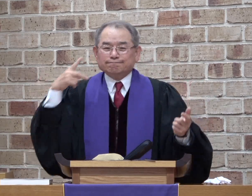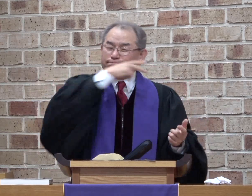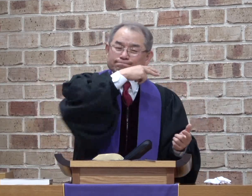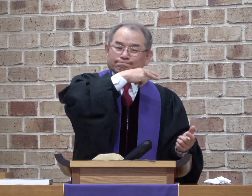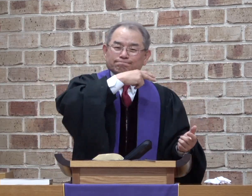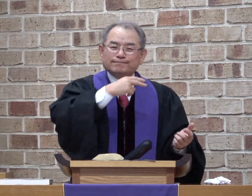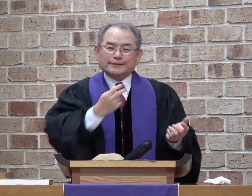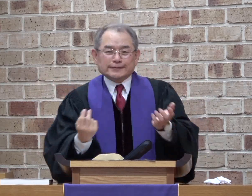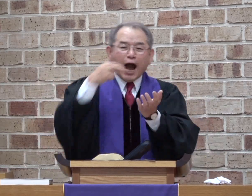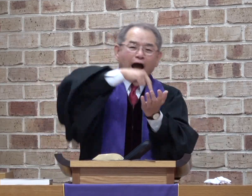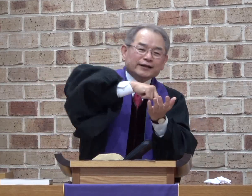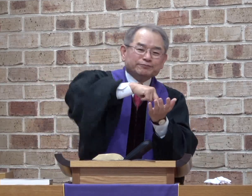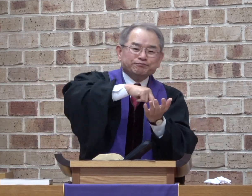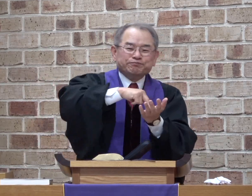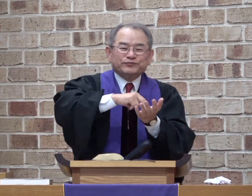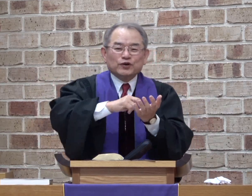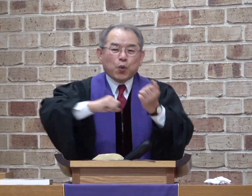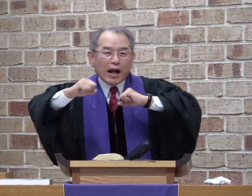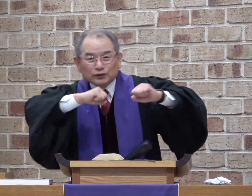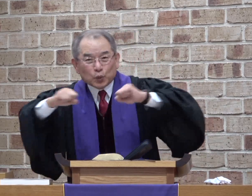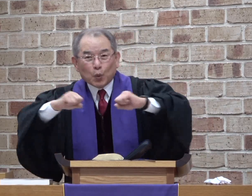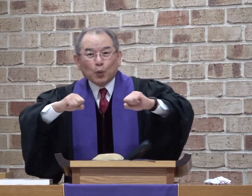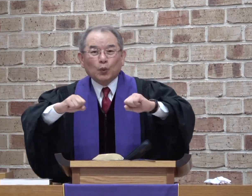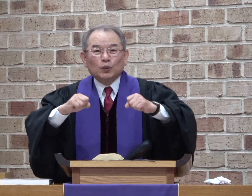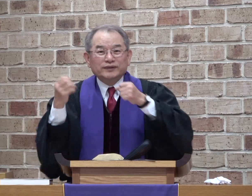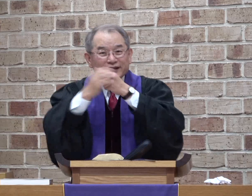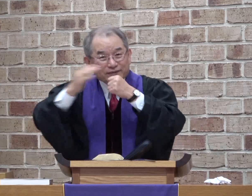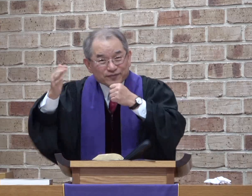자립하여 활동하고 사역하기 때문에